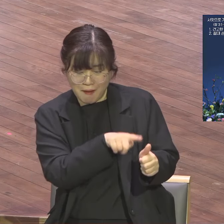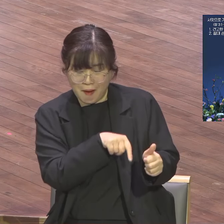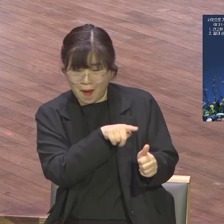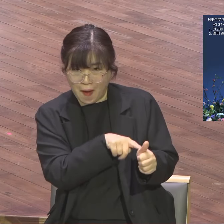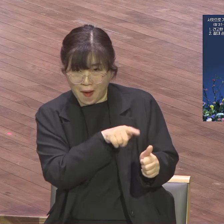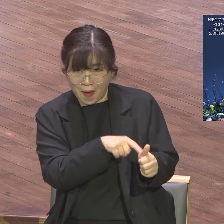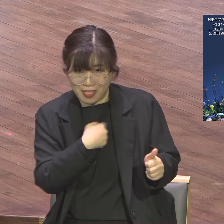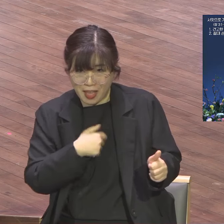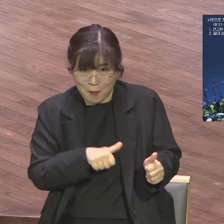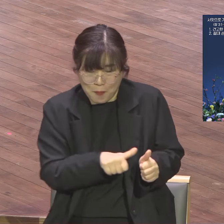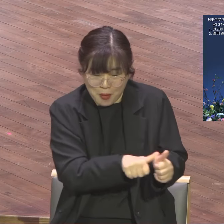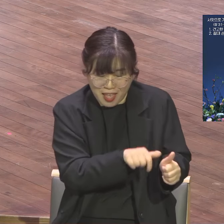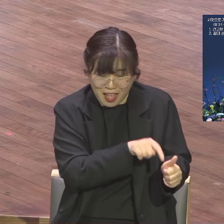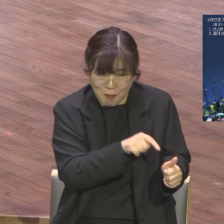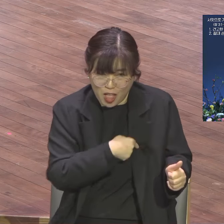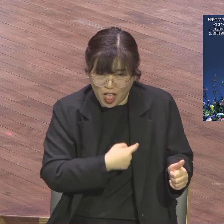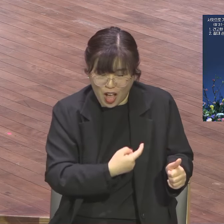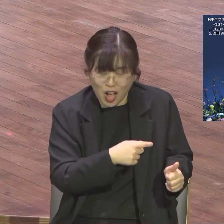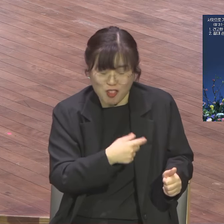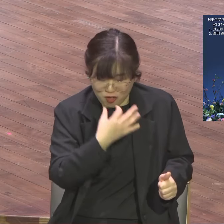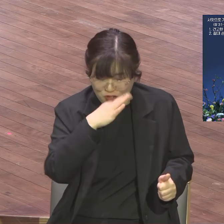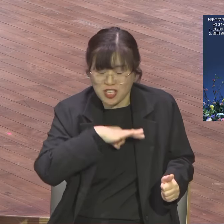두려워하고 사람을 두려워해.